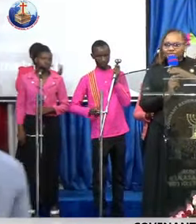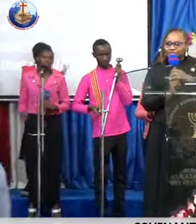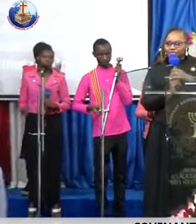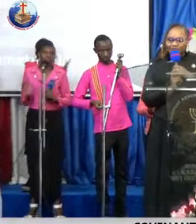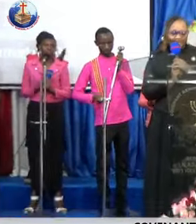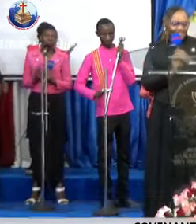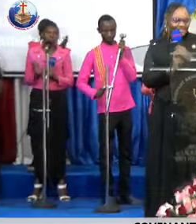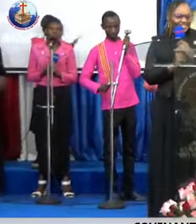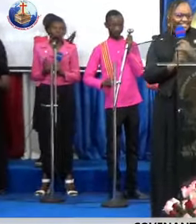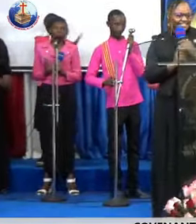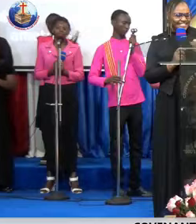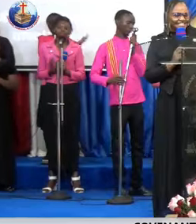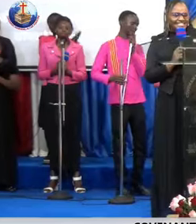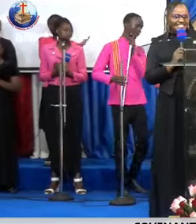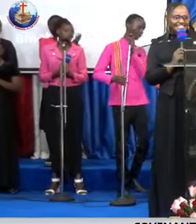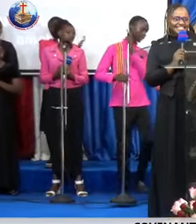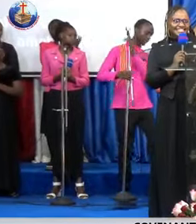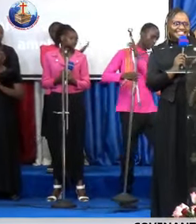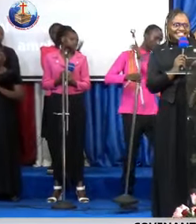makofi mazuri.